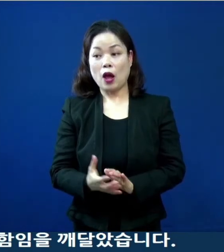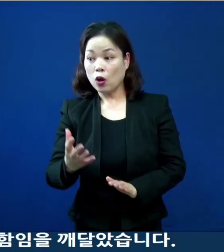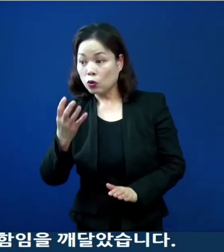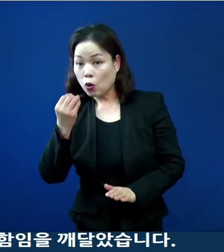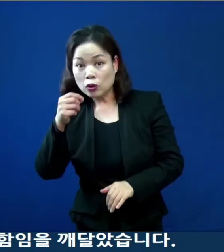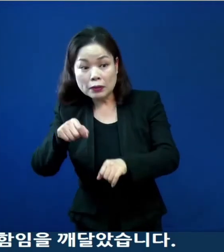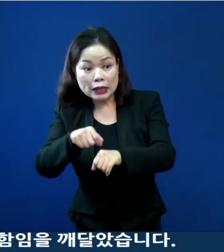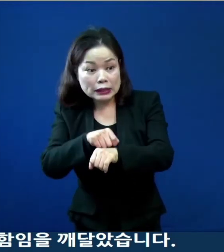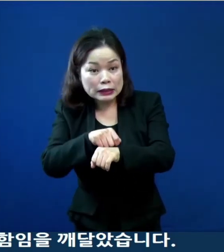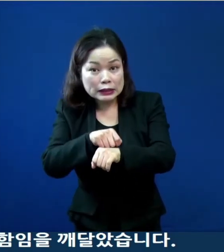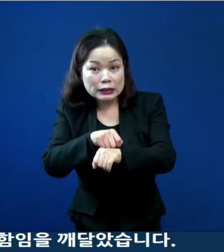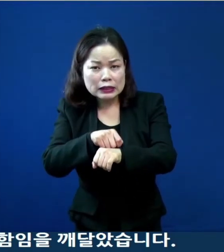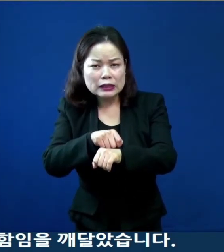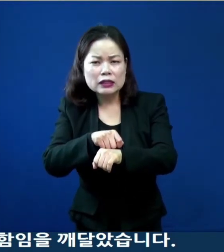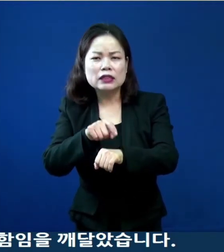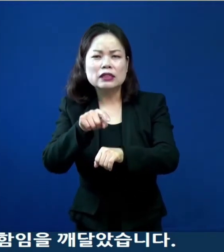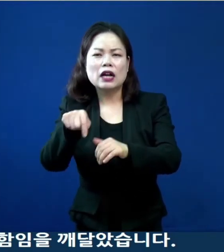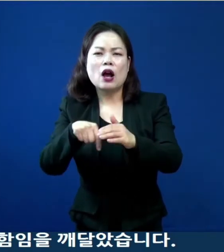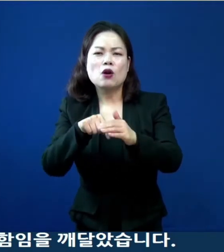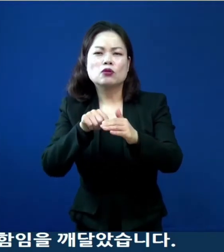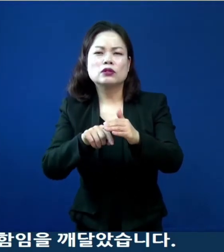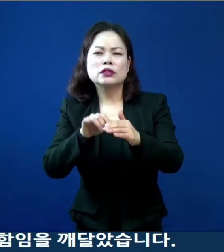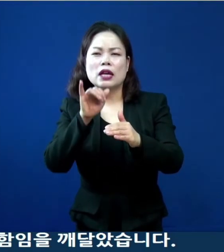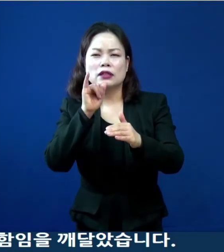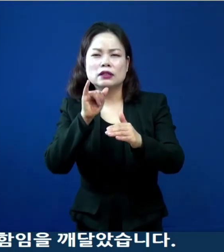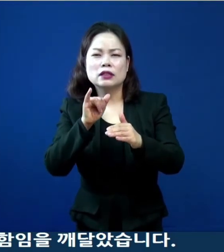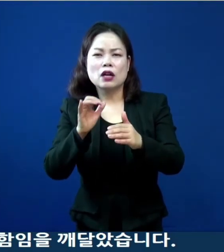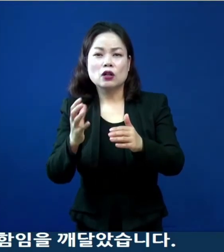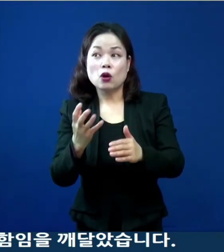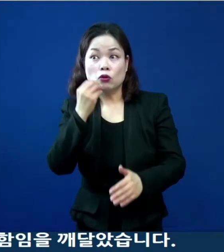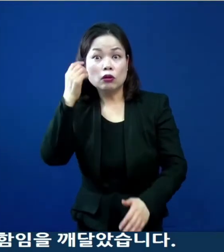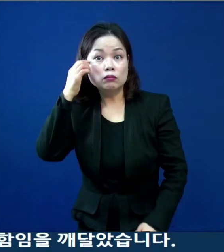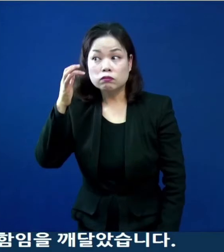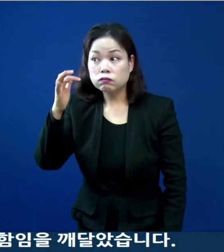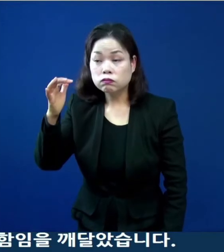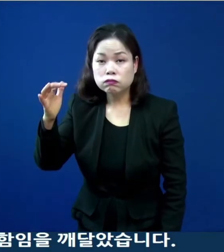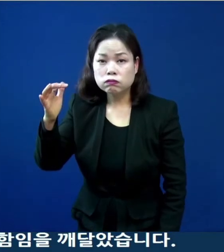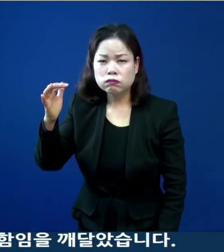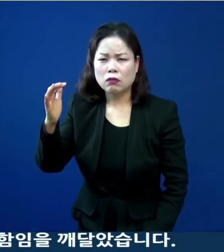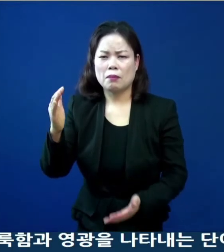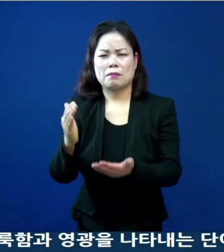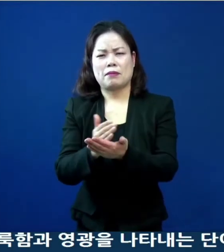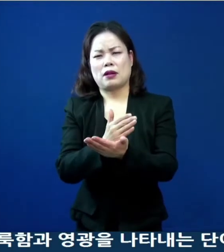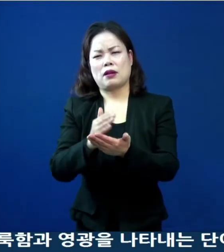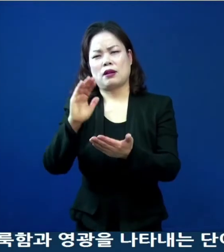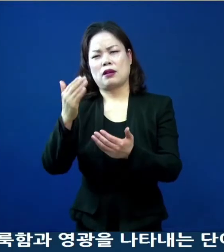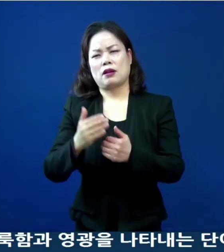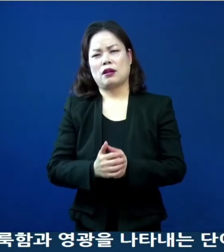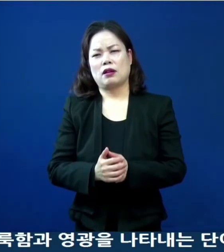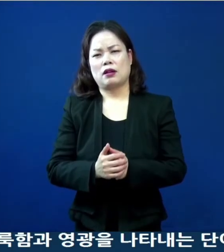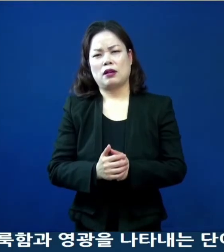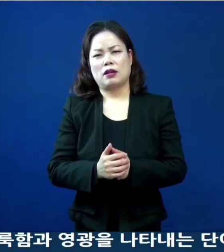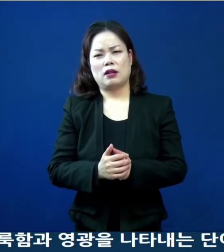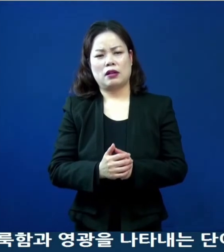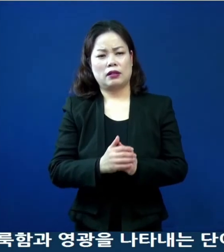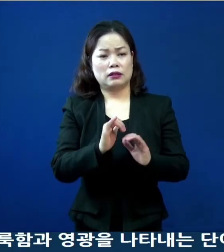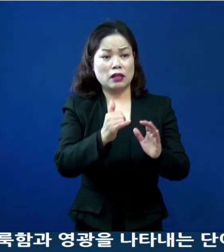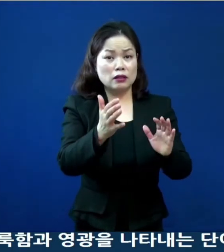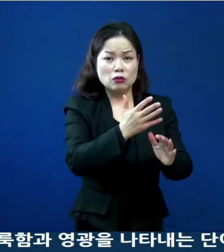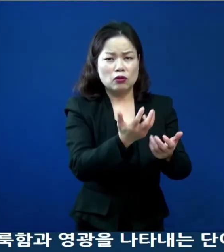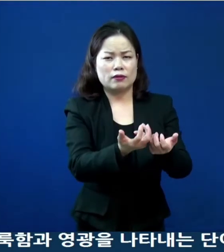거룩함의 특징 가운데 하나가 뭐냐면 우리가 거룩함을 사모하면 분리가 되죠. 세상으로도